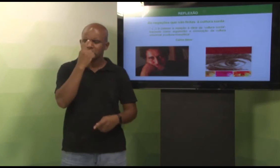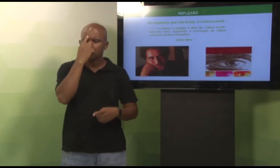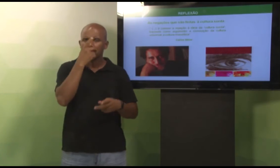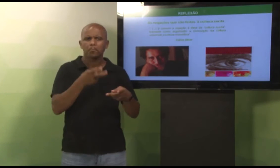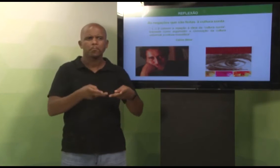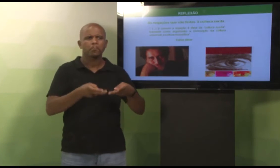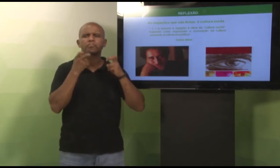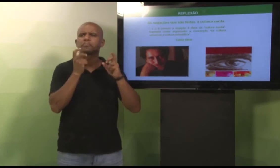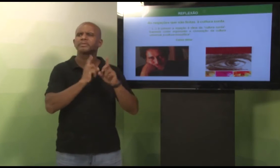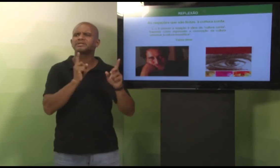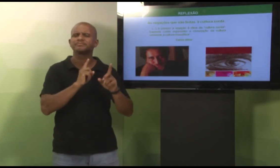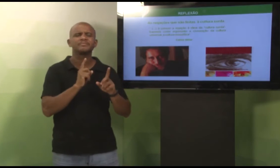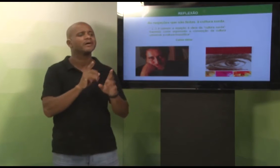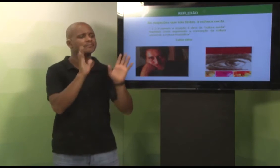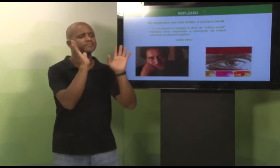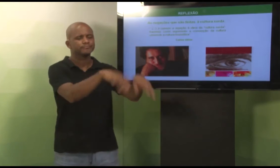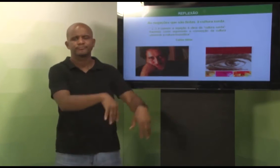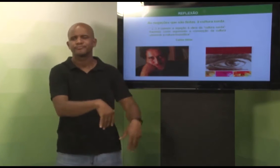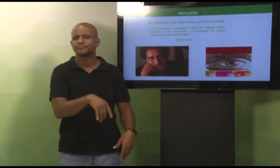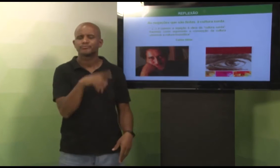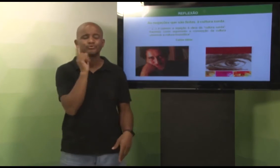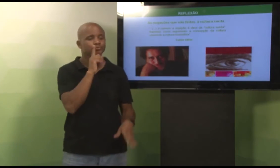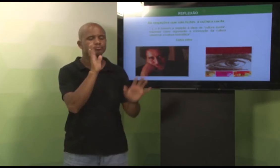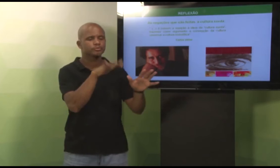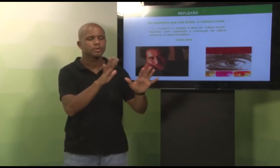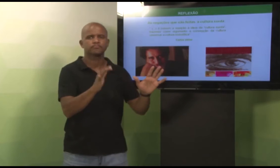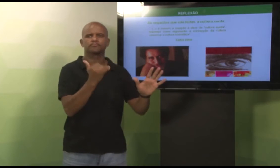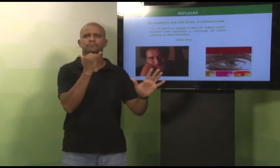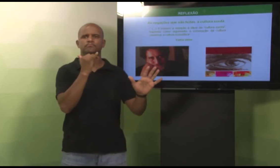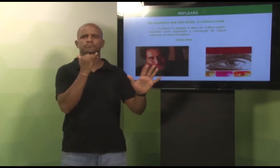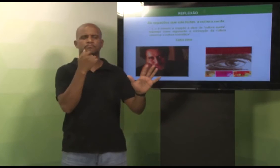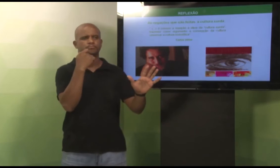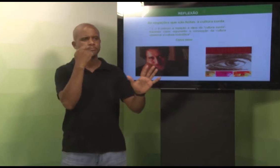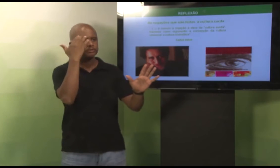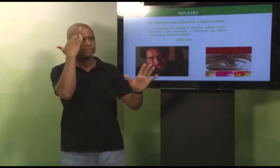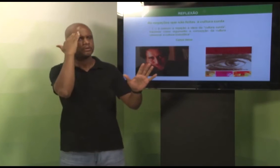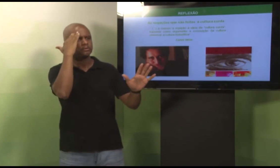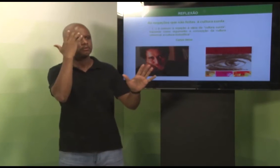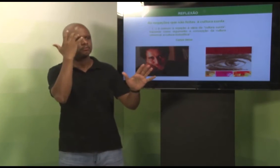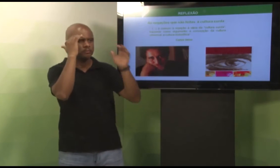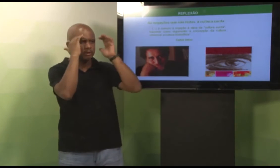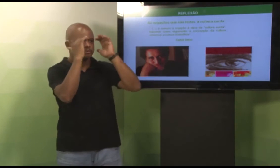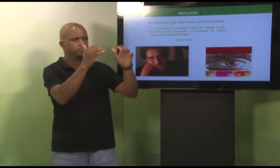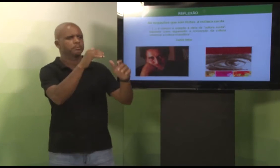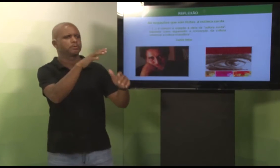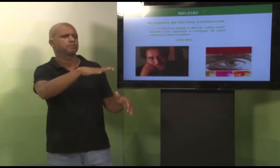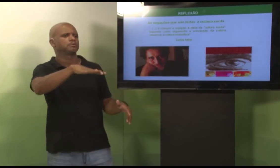E esse livro, ao ser lido, ele proporciona o reconhecimento,